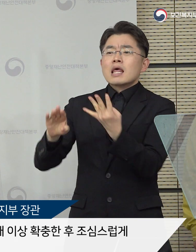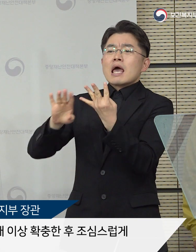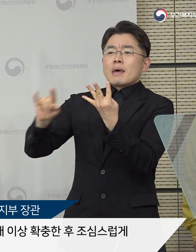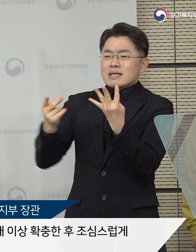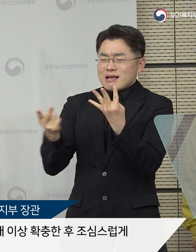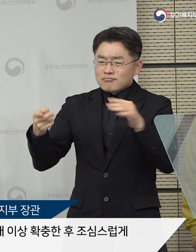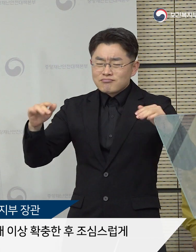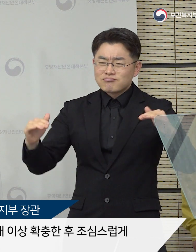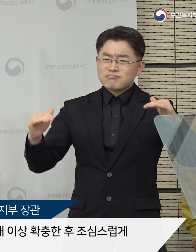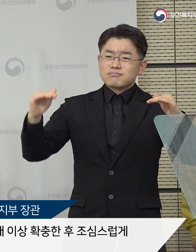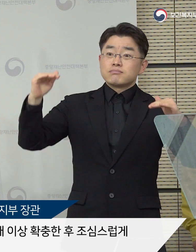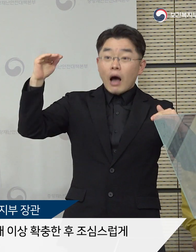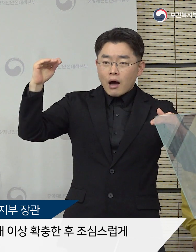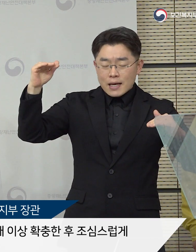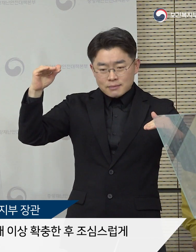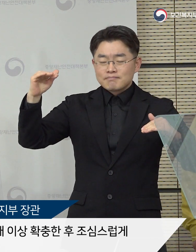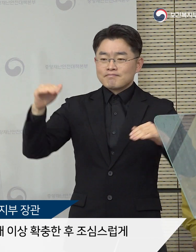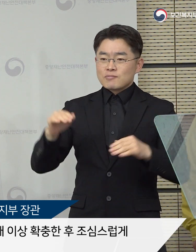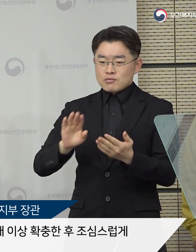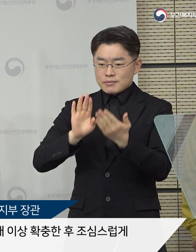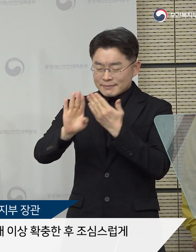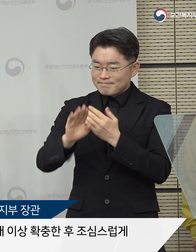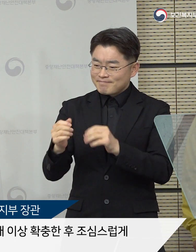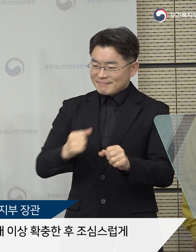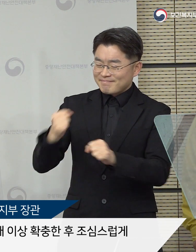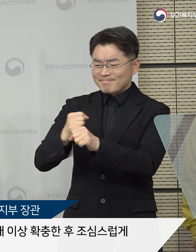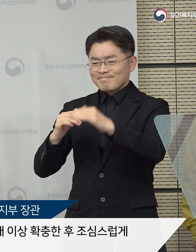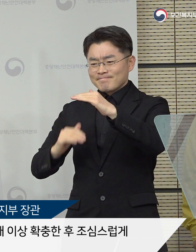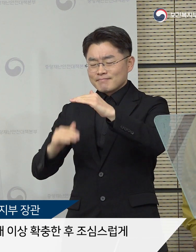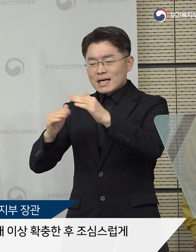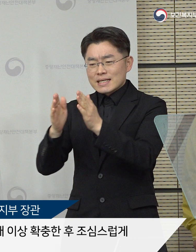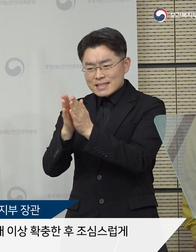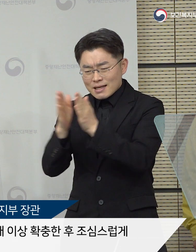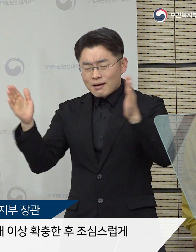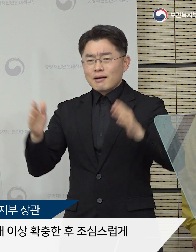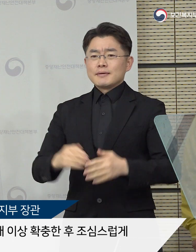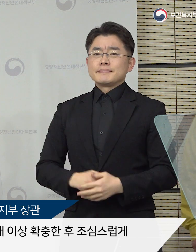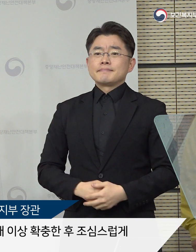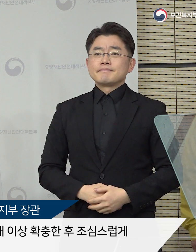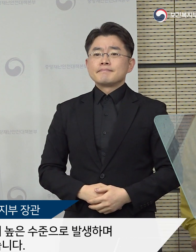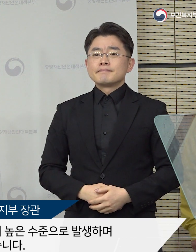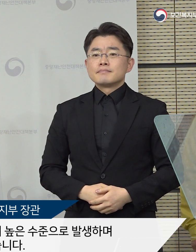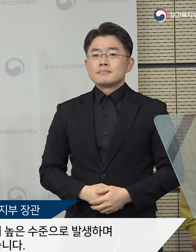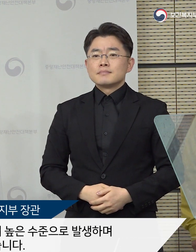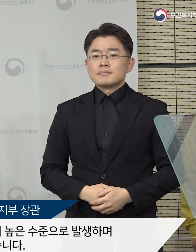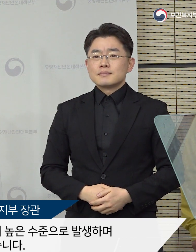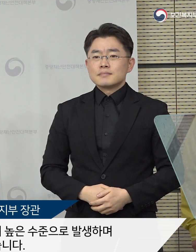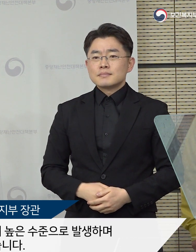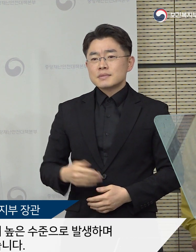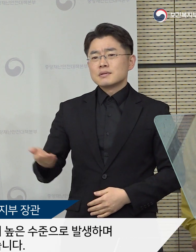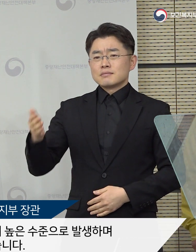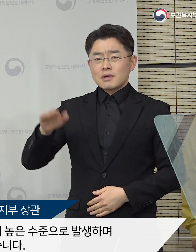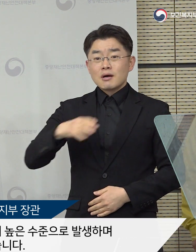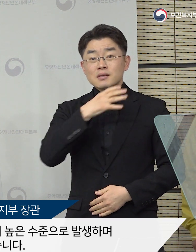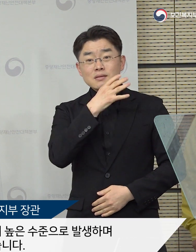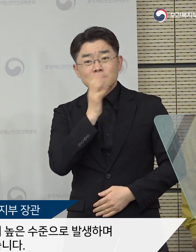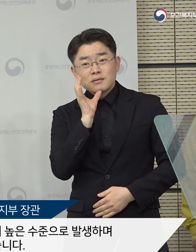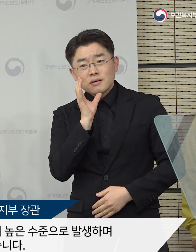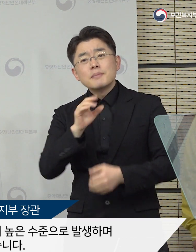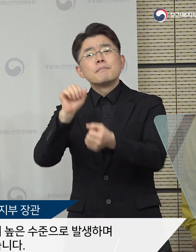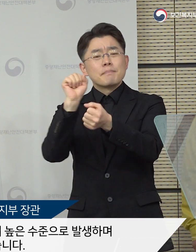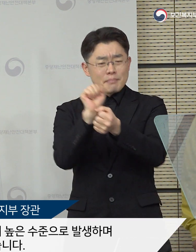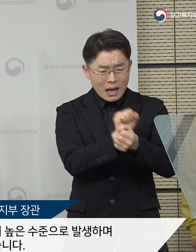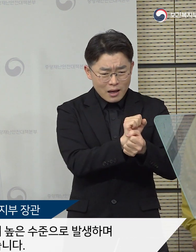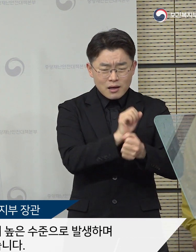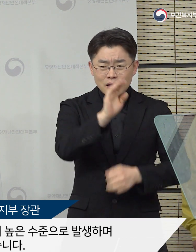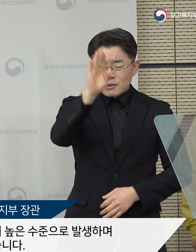이상 확충한 후 조심스럽게 단계적 일상회복을 시작하였습니다. 그러나 고령층 감염과